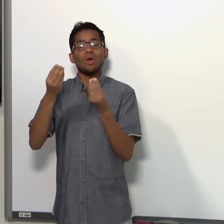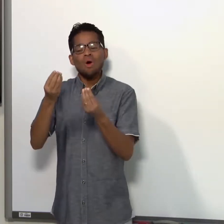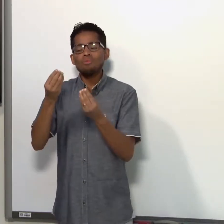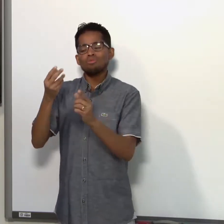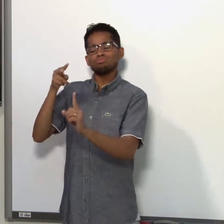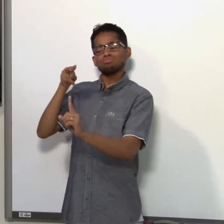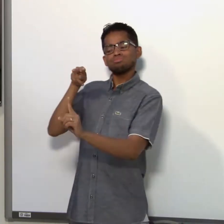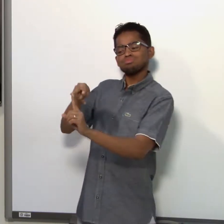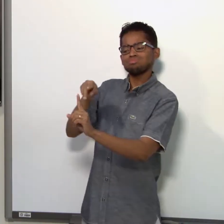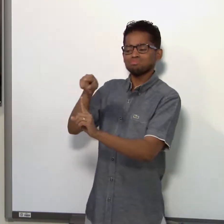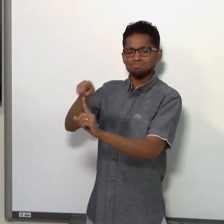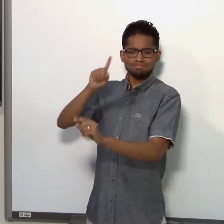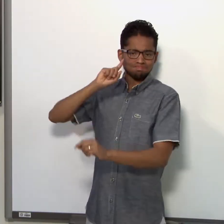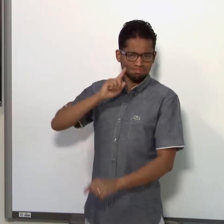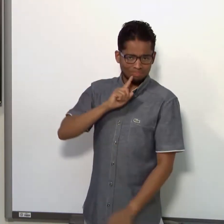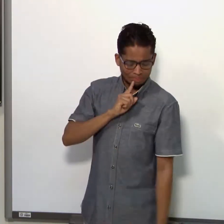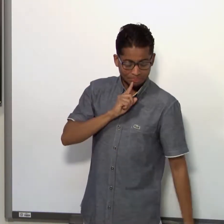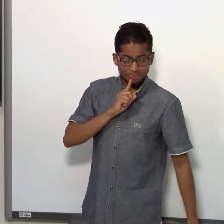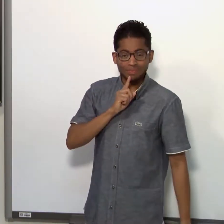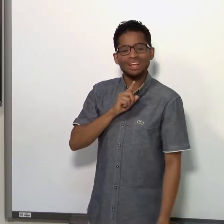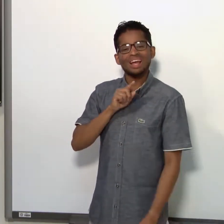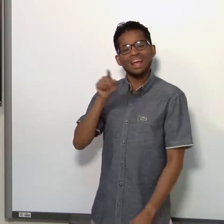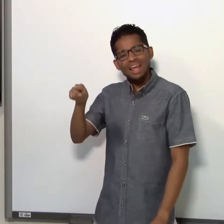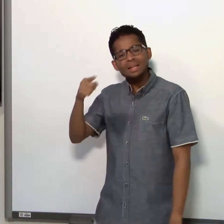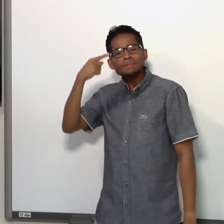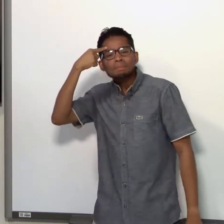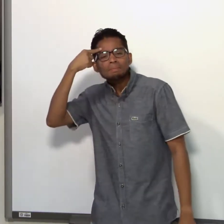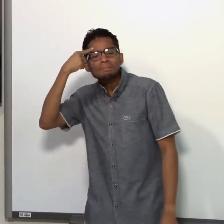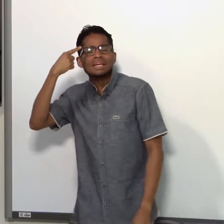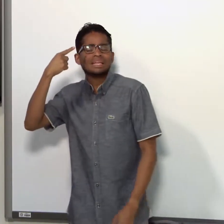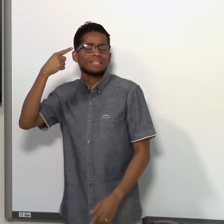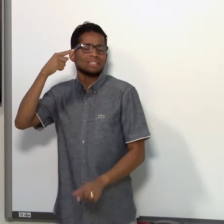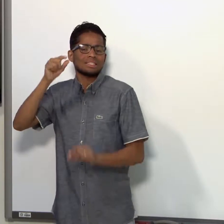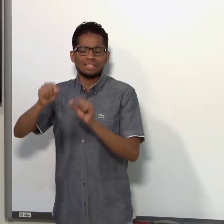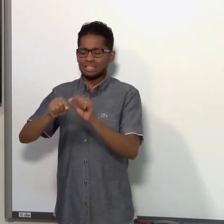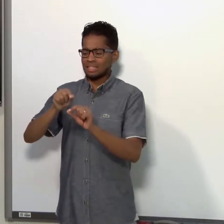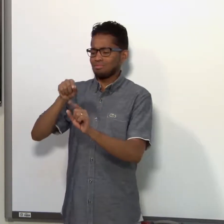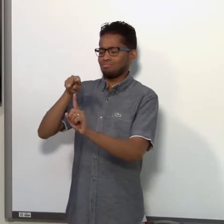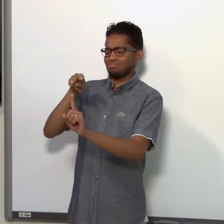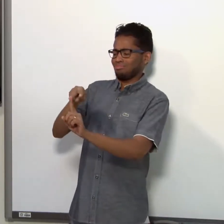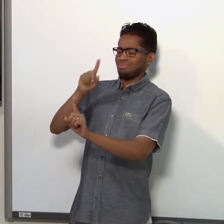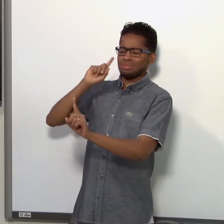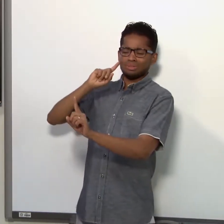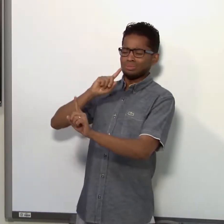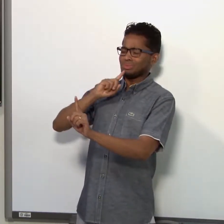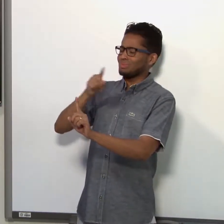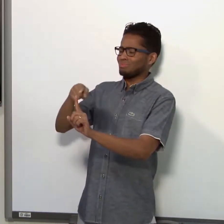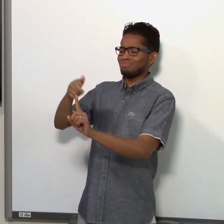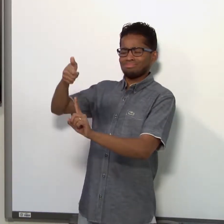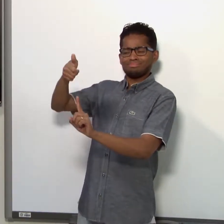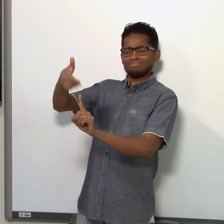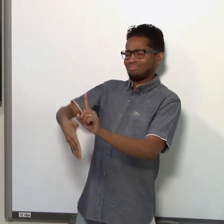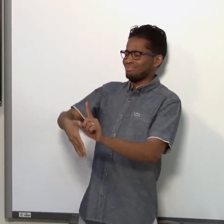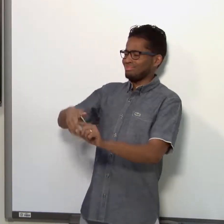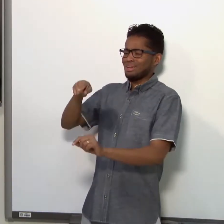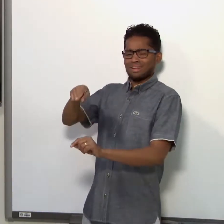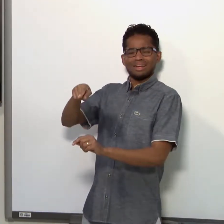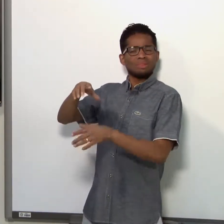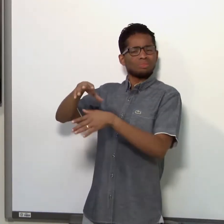Nessa teoria, nós temos o que? A perspectiva sobre a surdez e o surdo, então